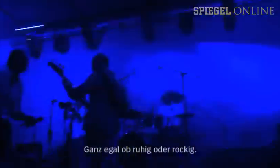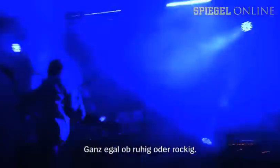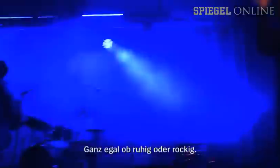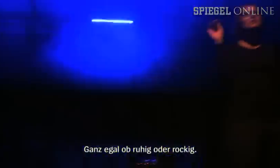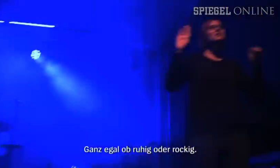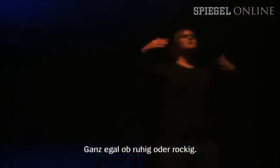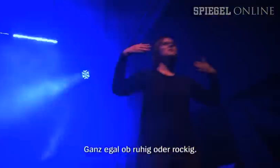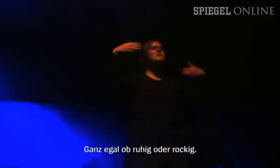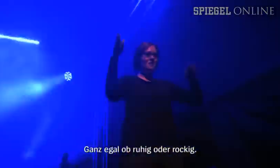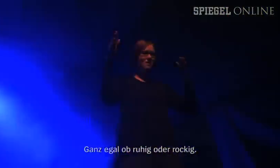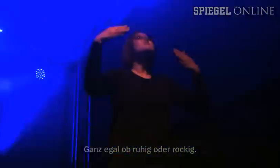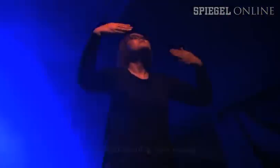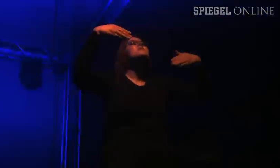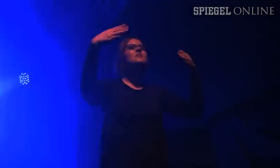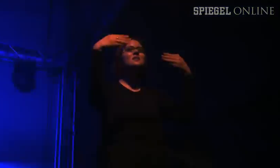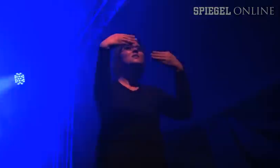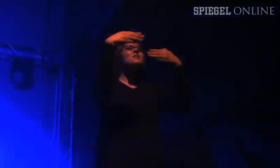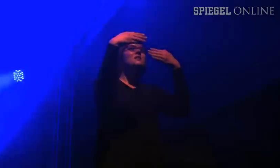Ganz egal, ob ruhig oder rockig.